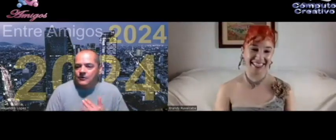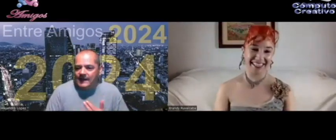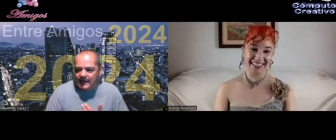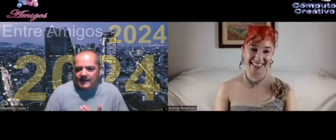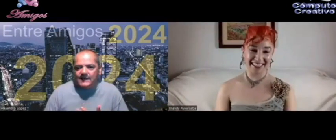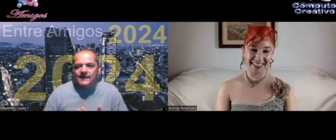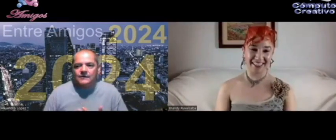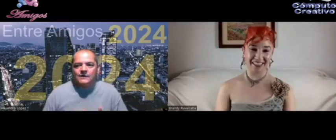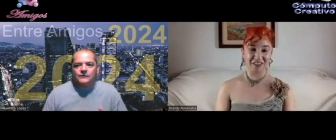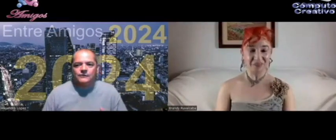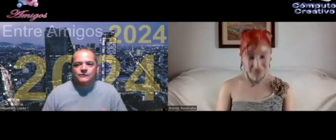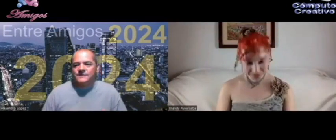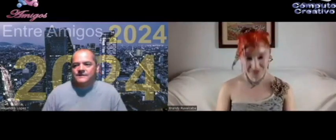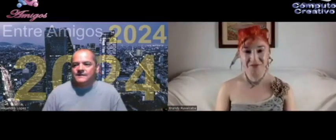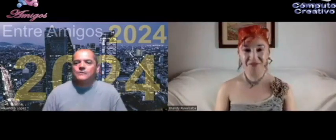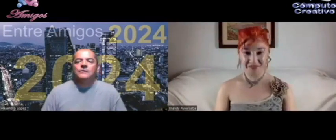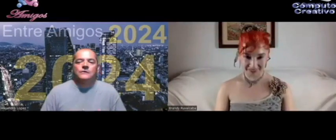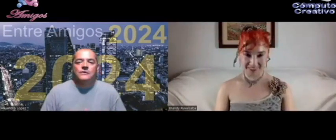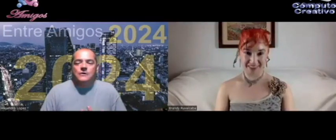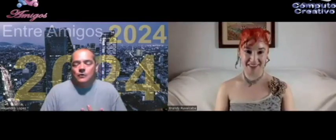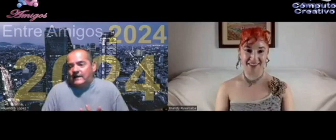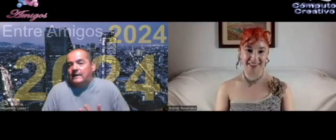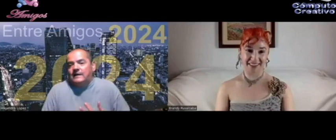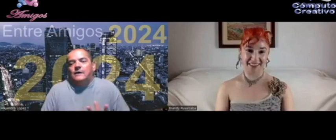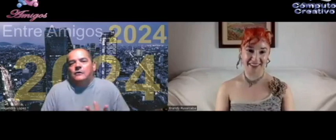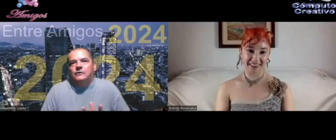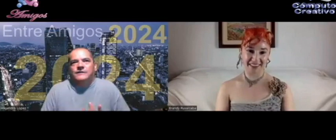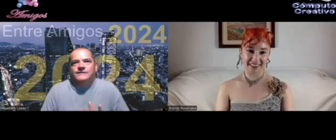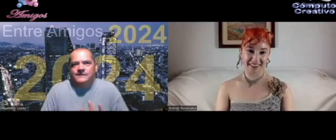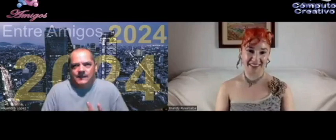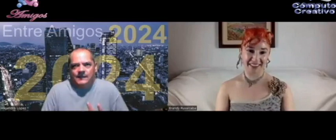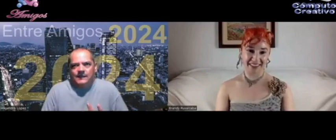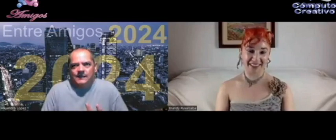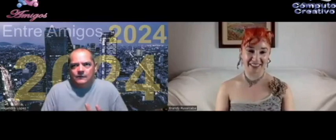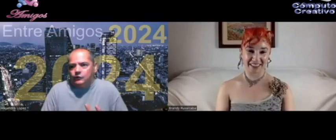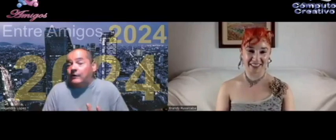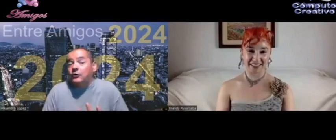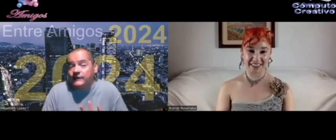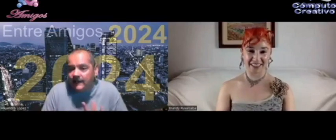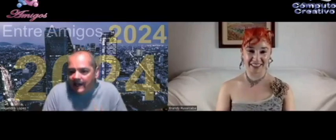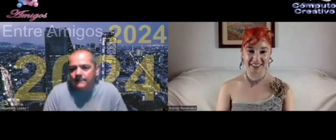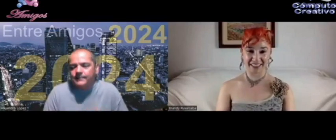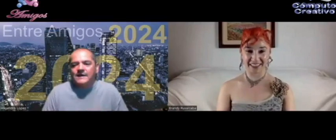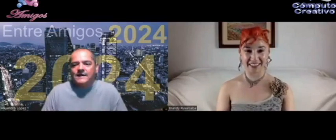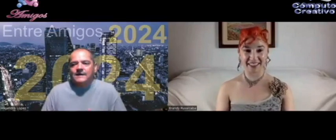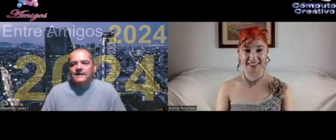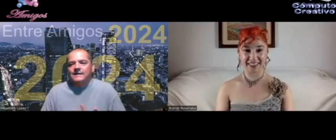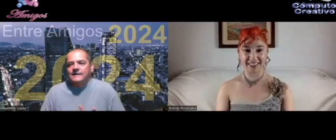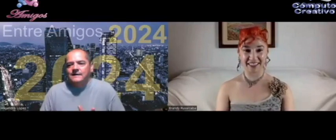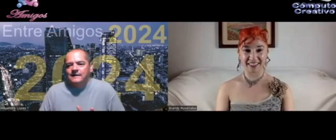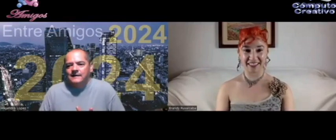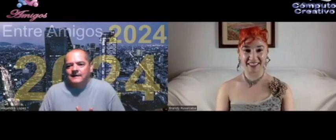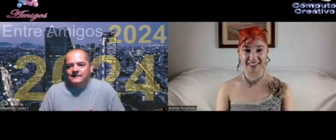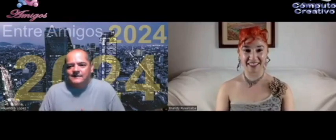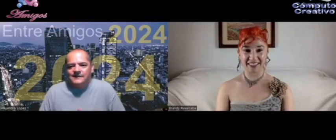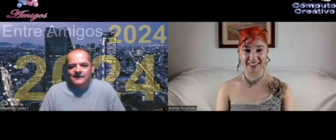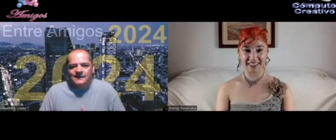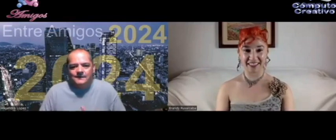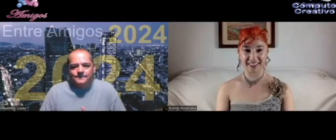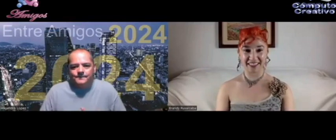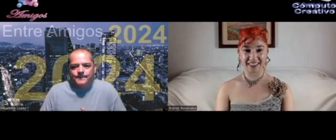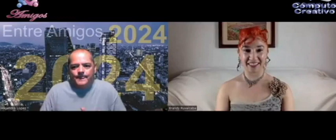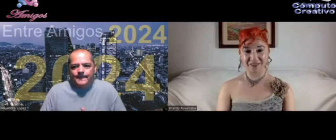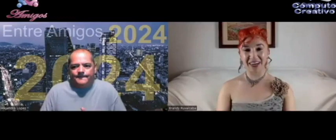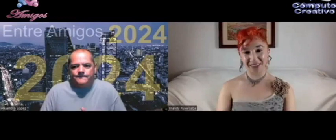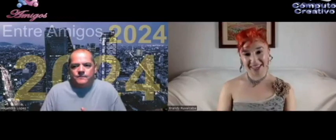comida coreana, cuando estuviste con, o sea, tu tangoterapia,